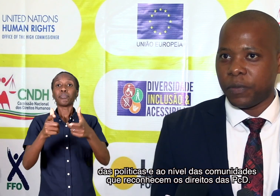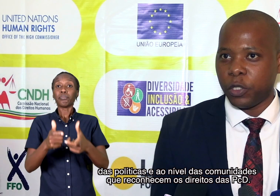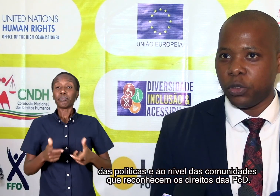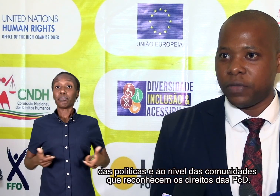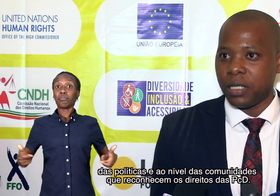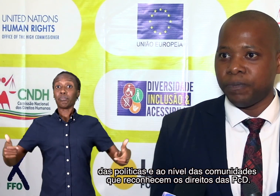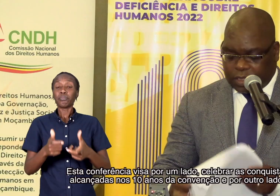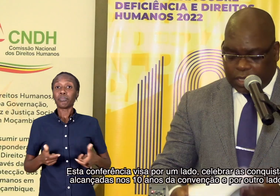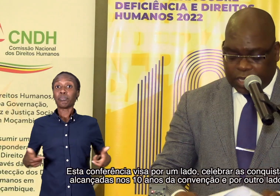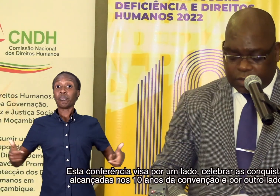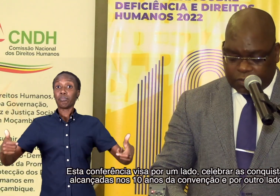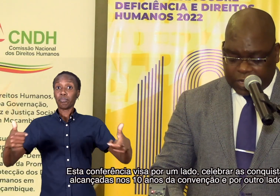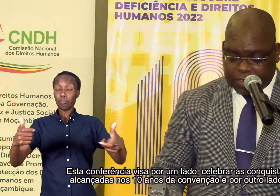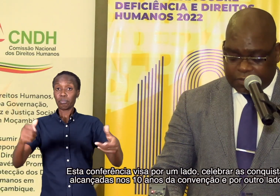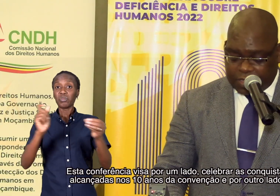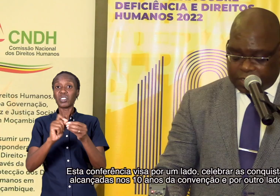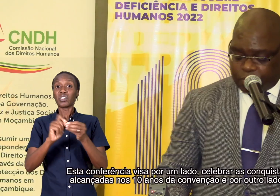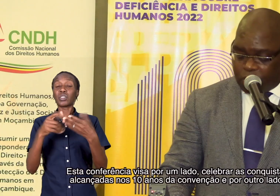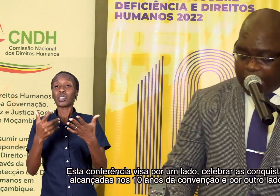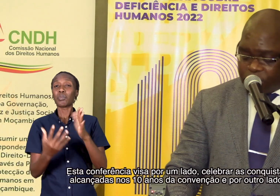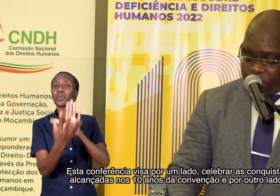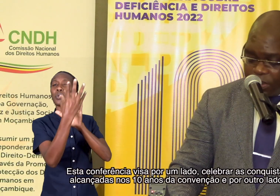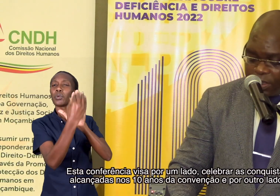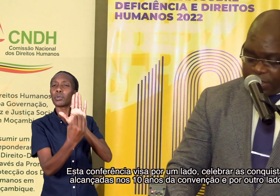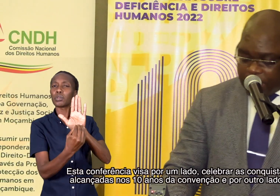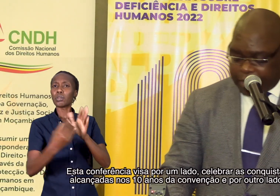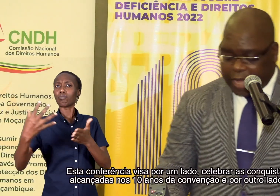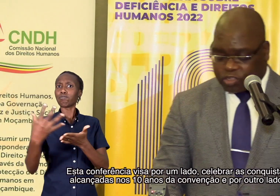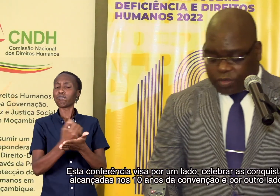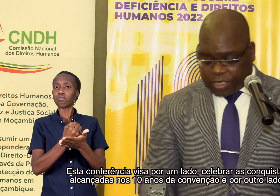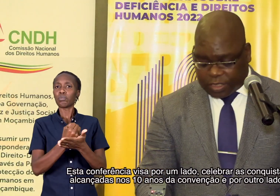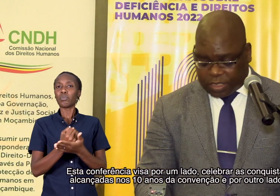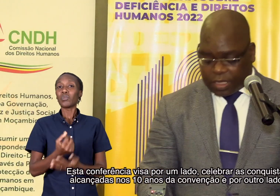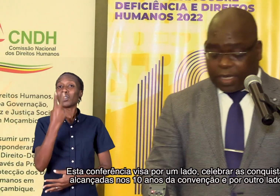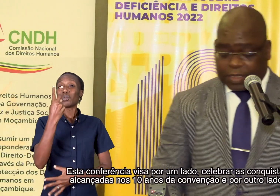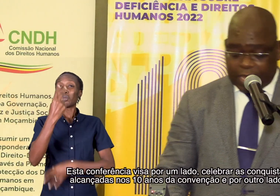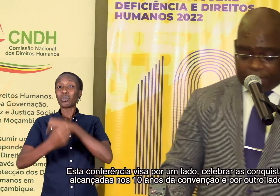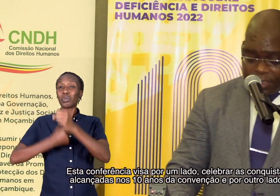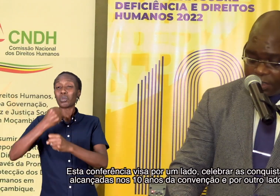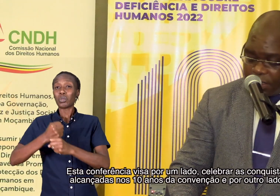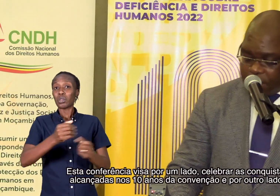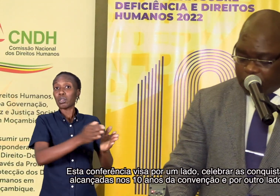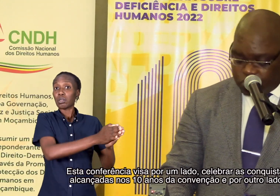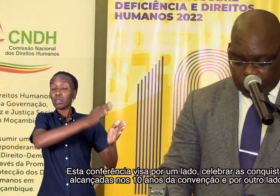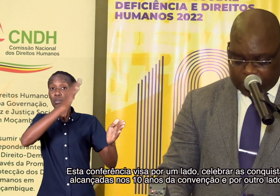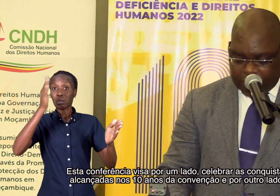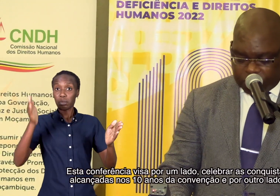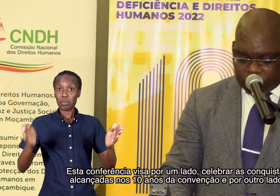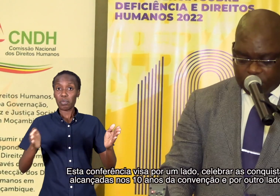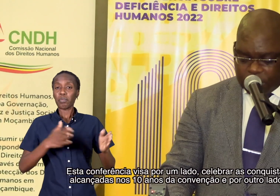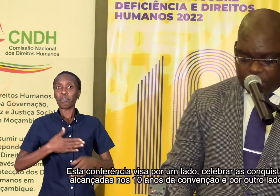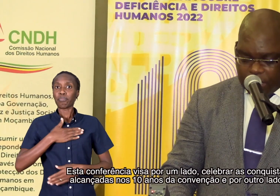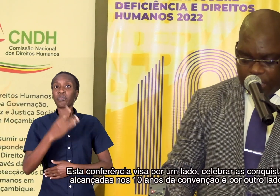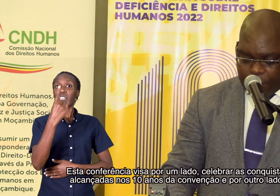esses direitos das pessoas com deficiência. Esta conferência visa, por um lado, celebrar as conquistas alcançadas nos 12